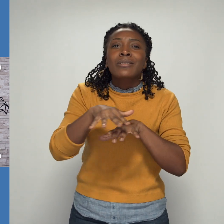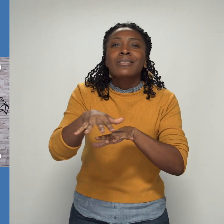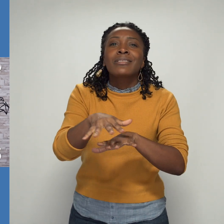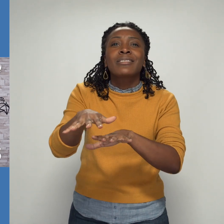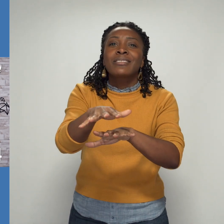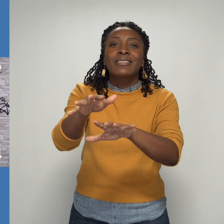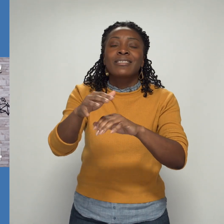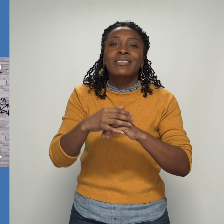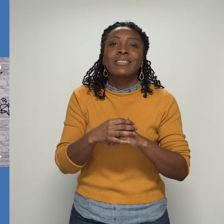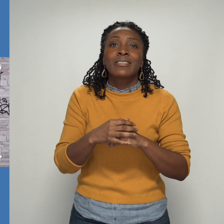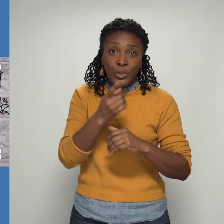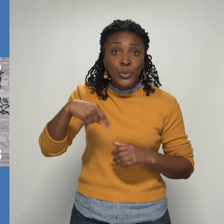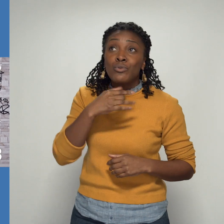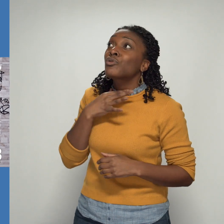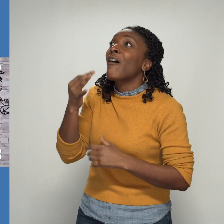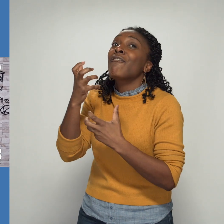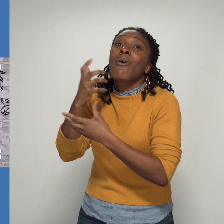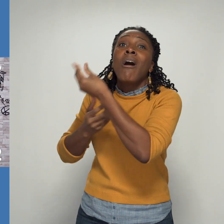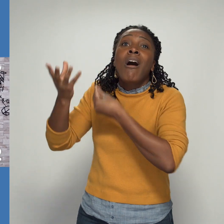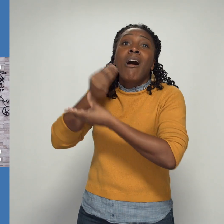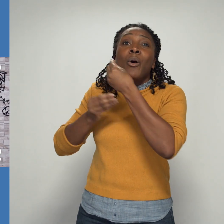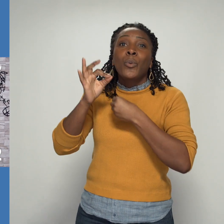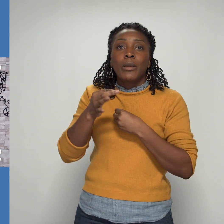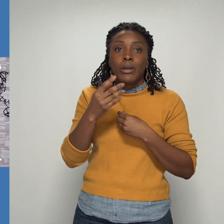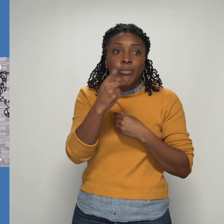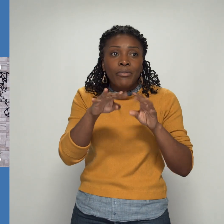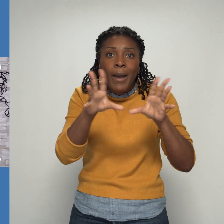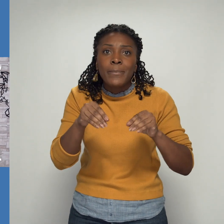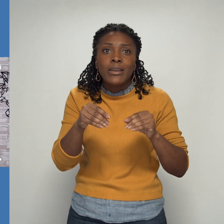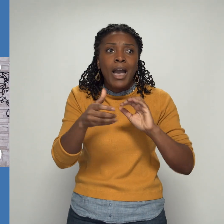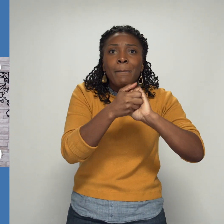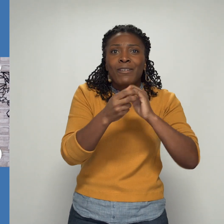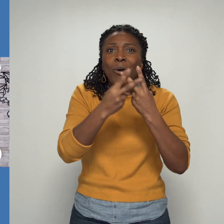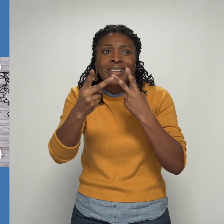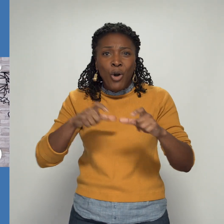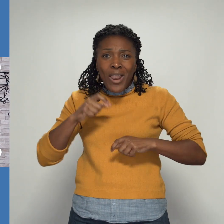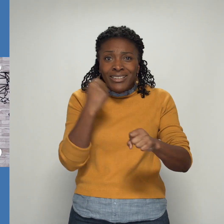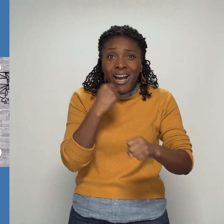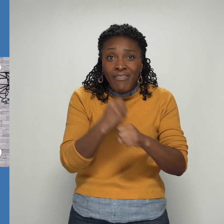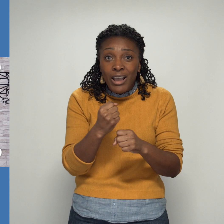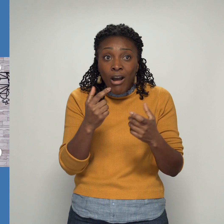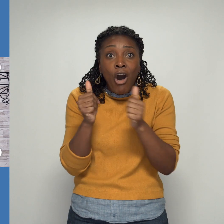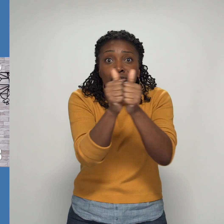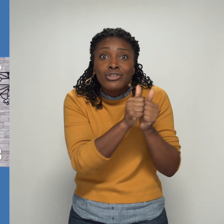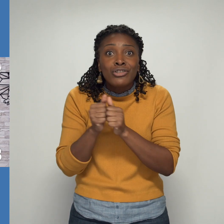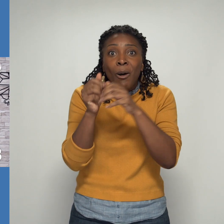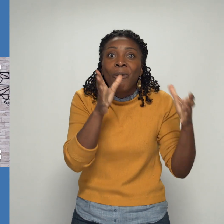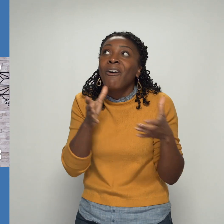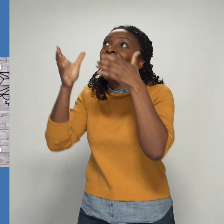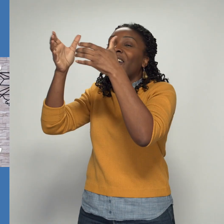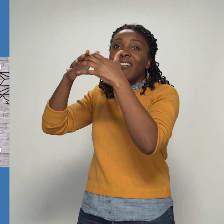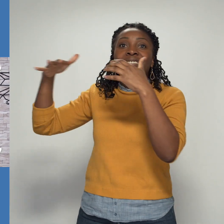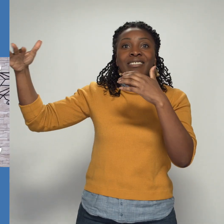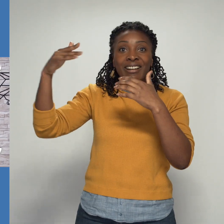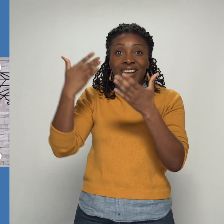vie. » Nous avons soif de connaître ces choses, mais n'avez-vous pas envie que votre famille, vos voisins, vos amis, vos collègues soient avec nous dans ces lieux